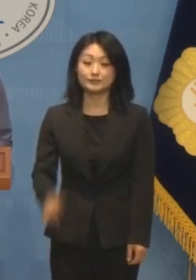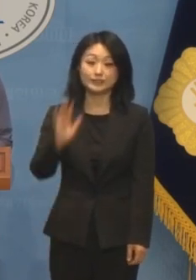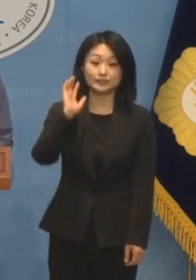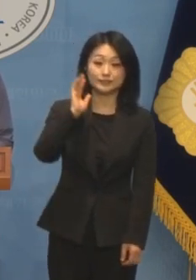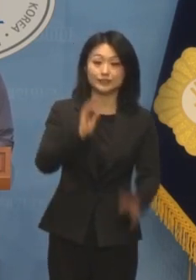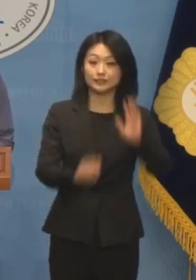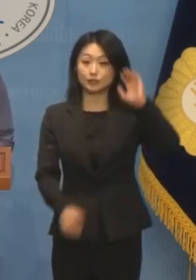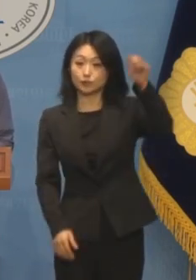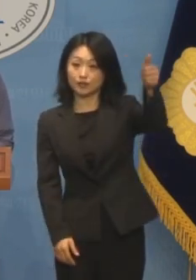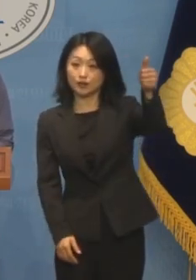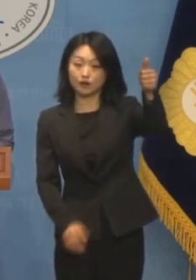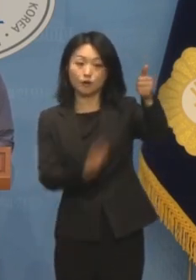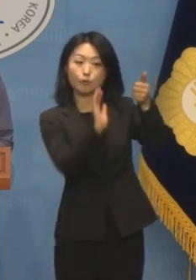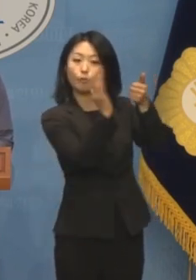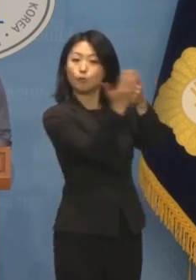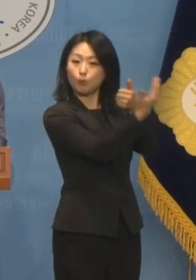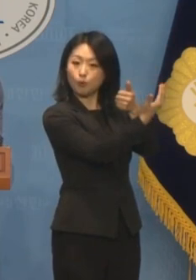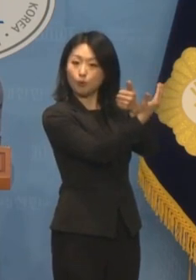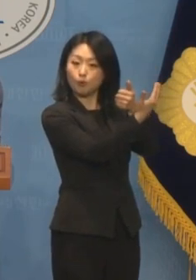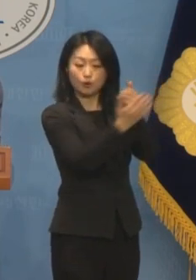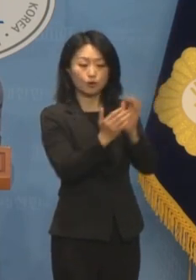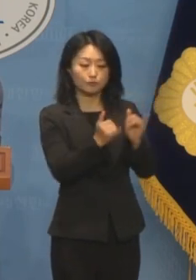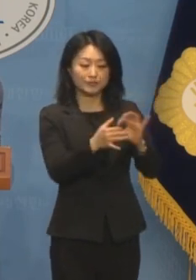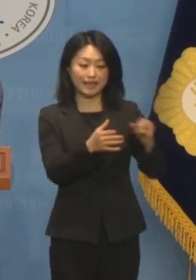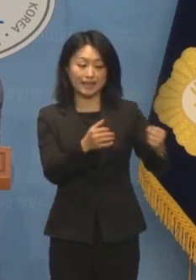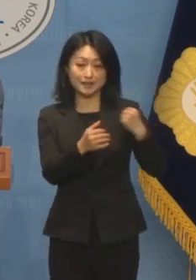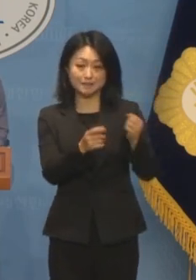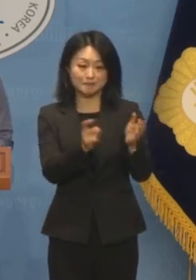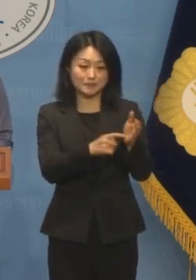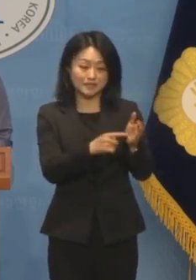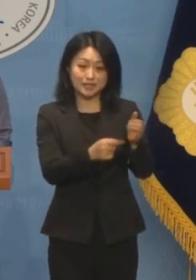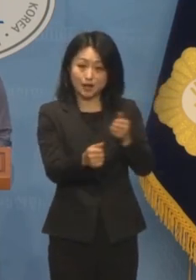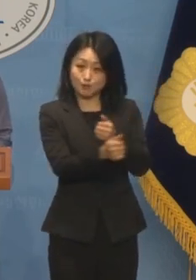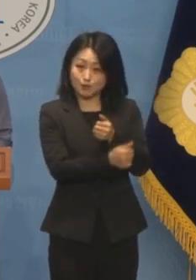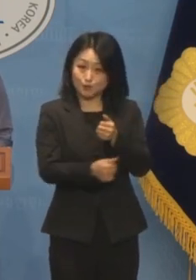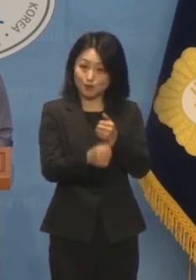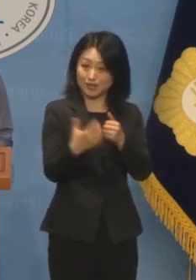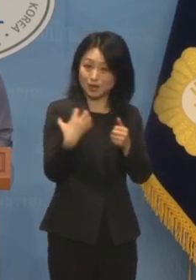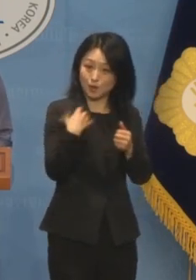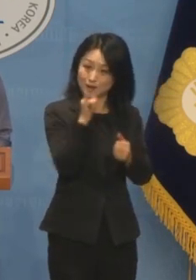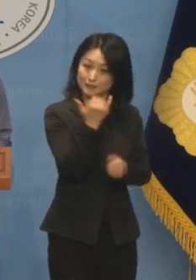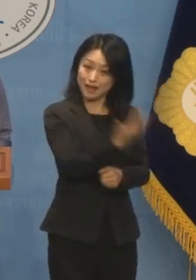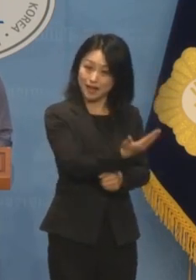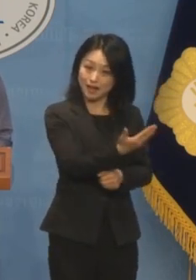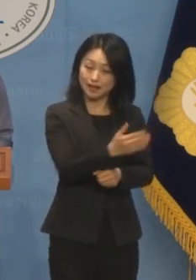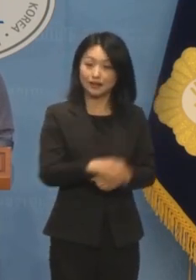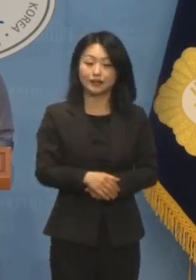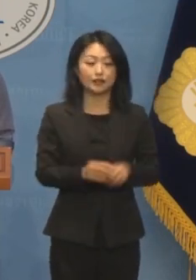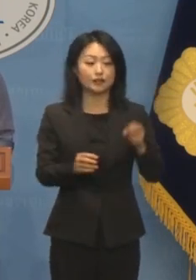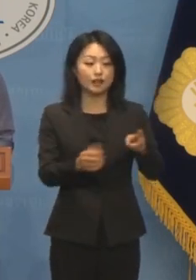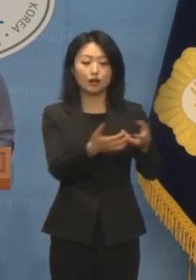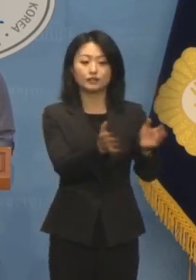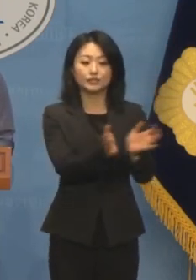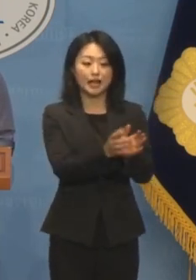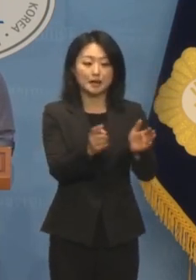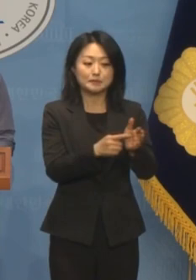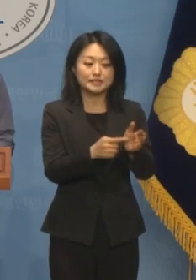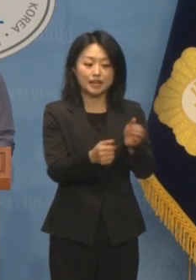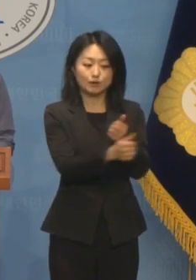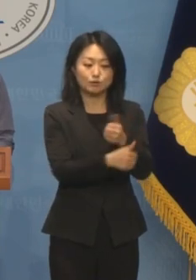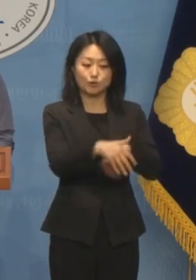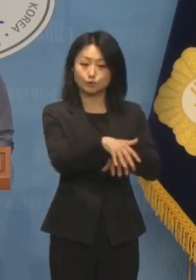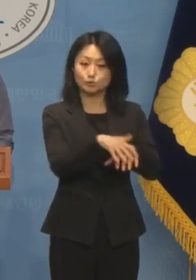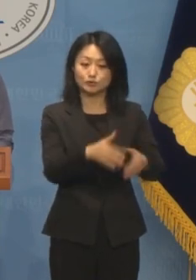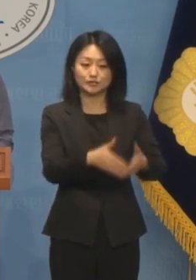대통령 결사 보위가 국민의힘의 비상대책입니까? 집권 여당 국민의힘 비상대책위원회